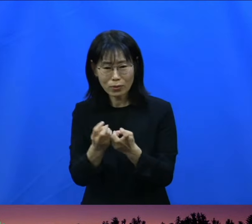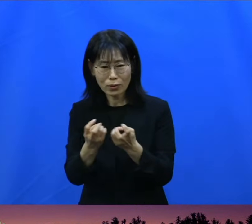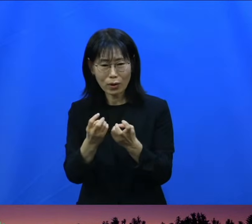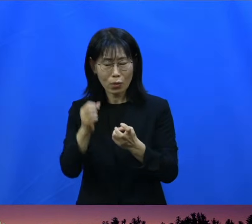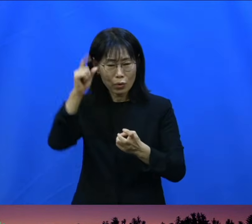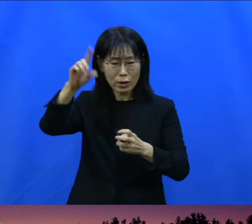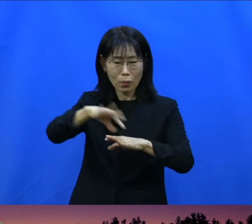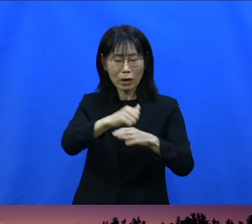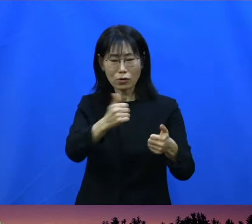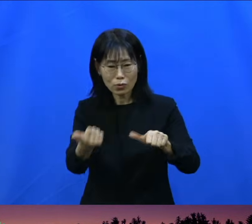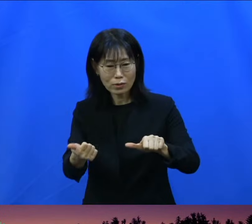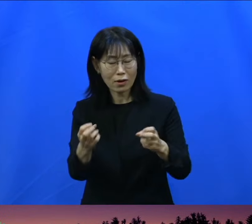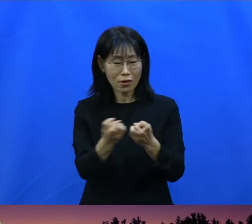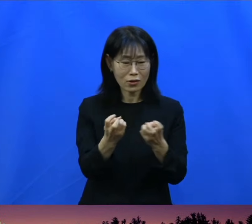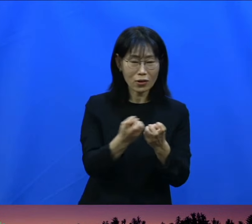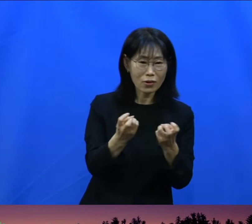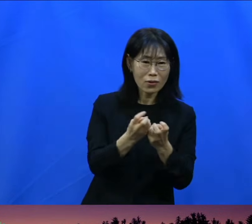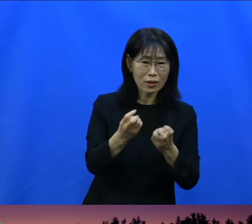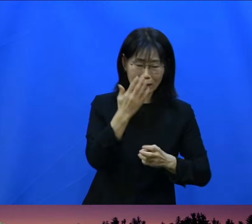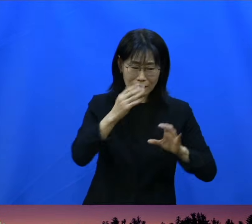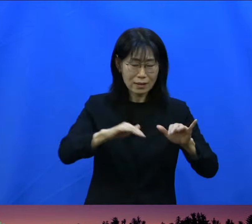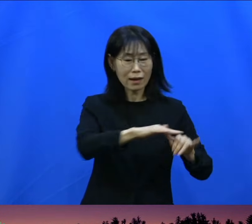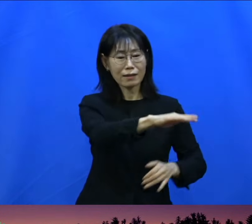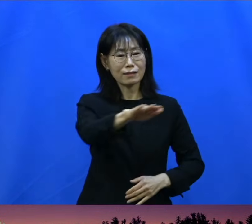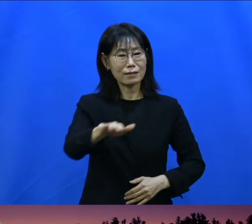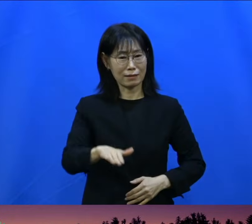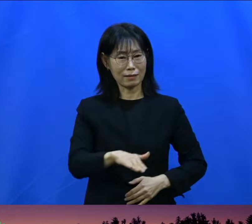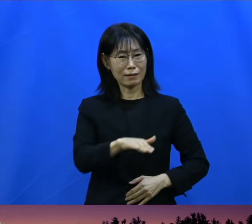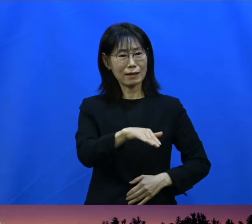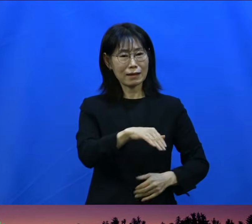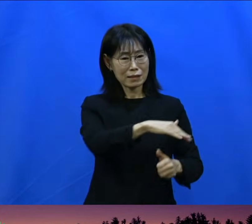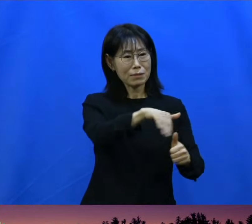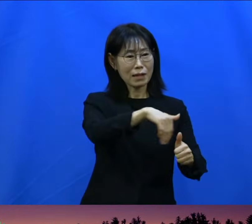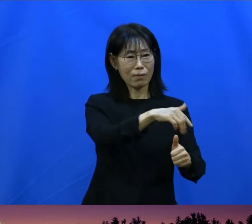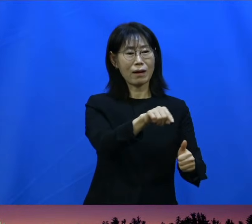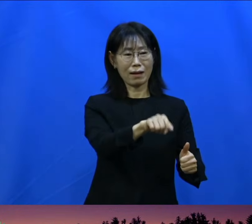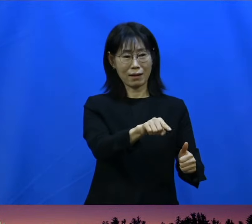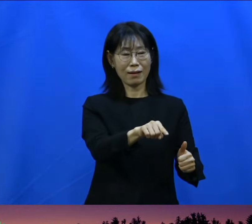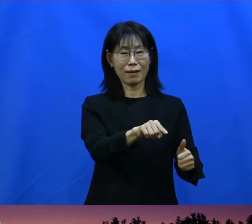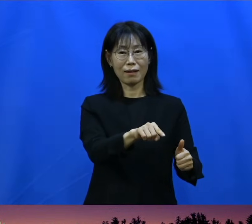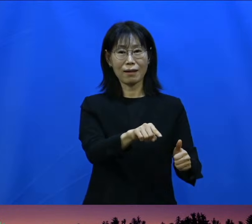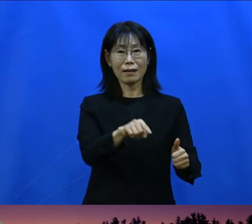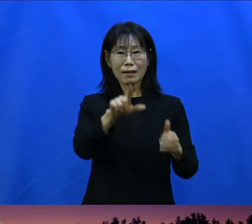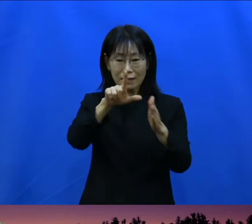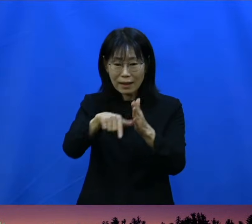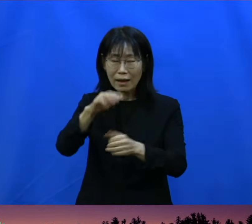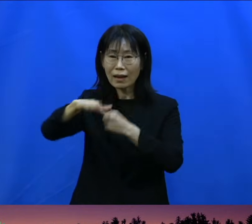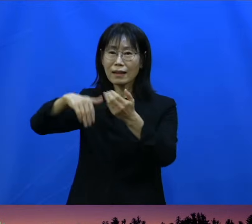왜 그렇죠? 그 하나님 앞에 자신의 실체가 비로소 보인 거예요.